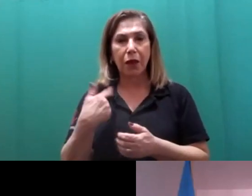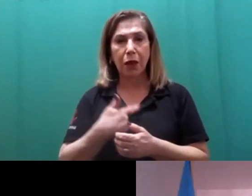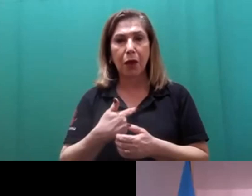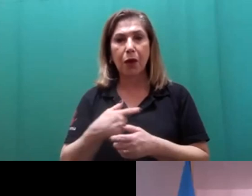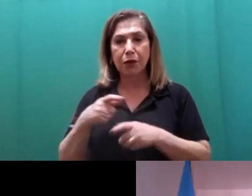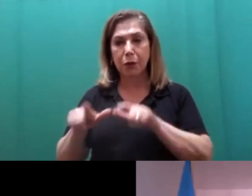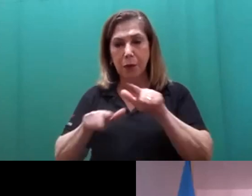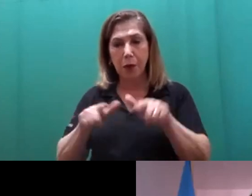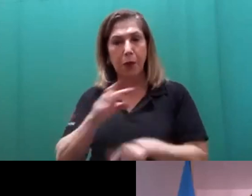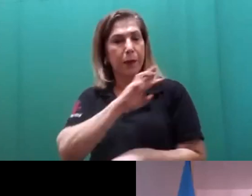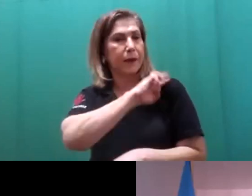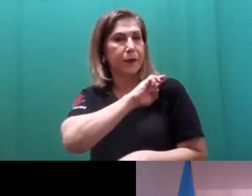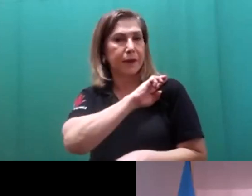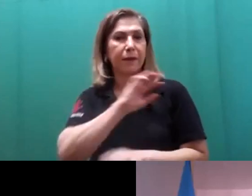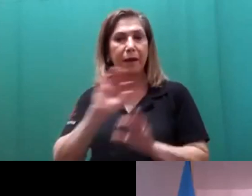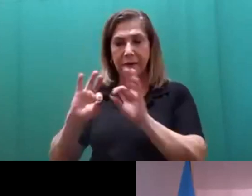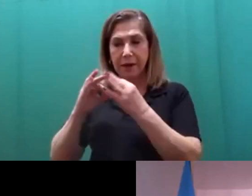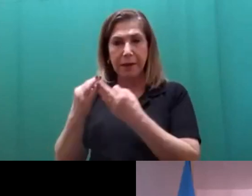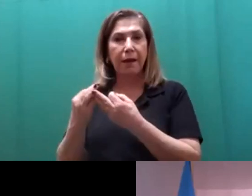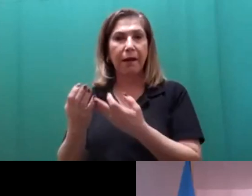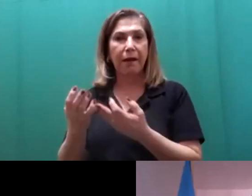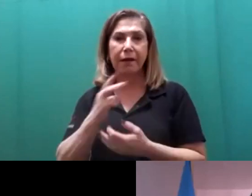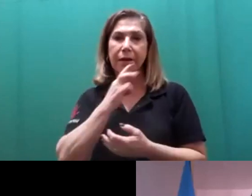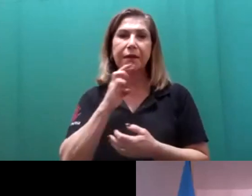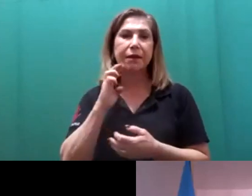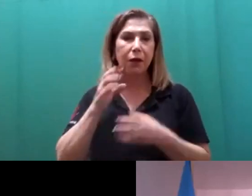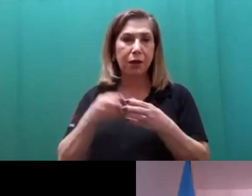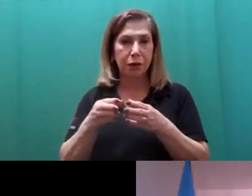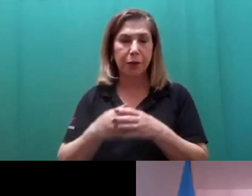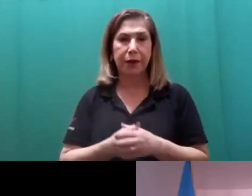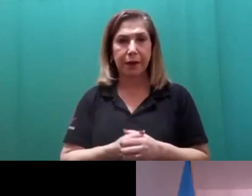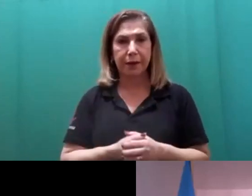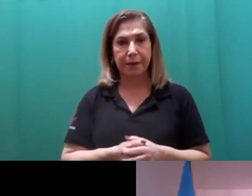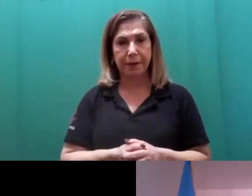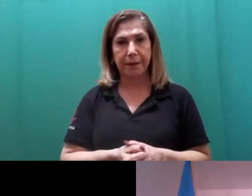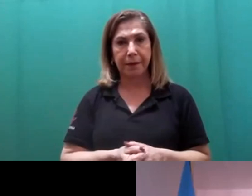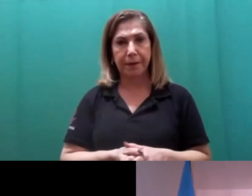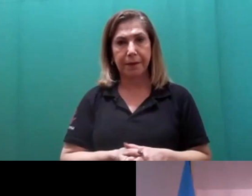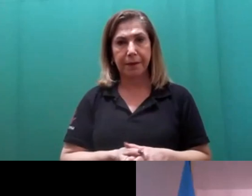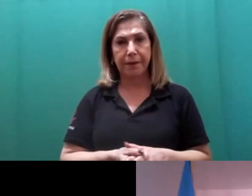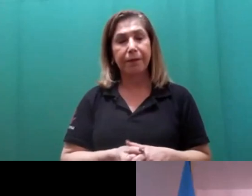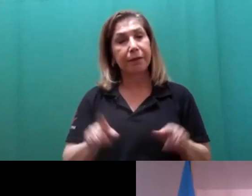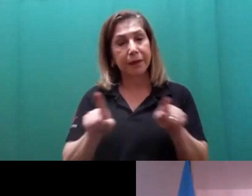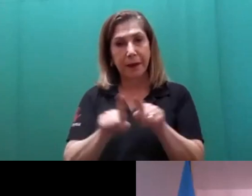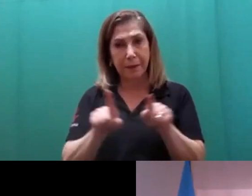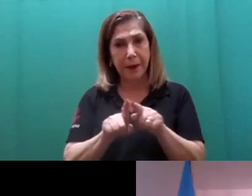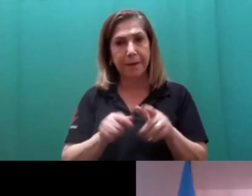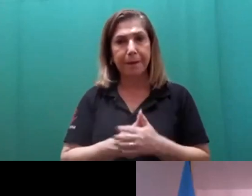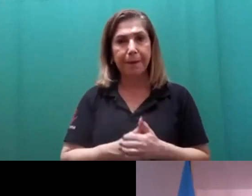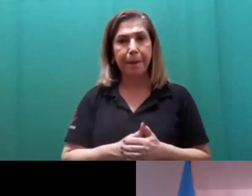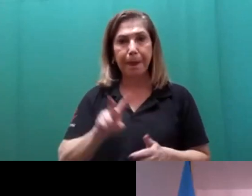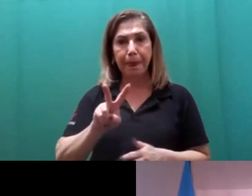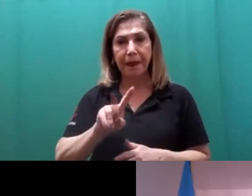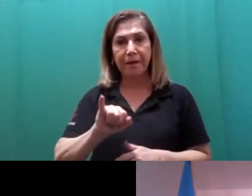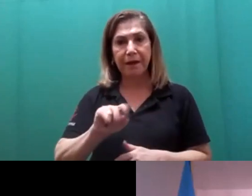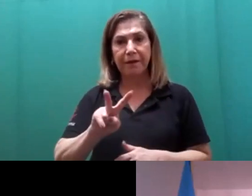da comida, no caso dos restaurantes comunitários. E, por outro lado, Vivian comentou